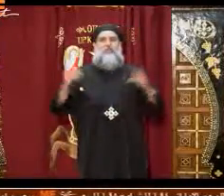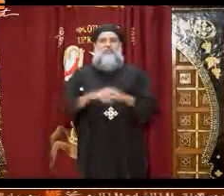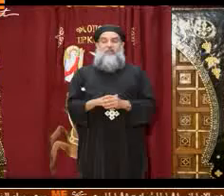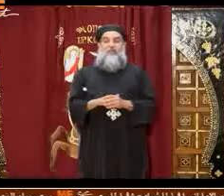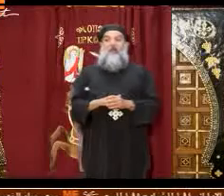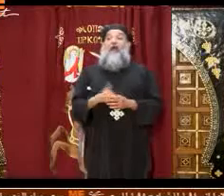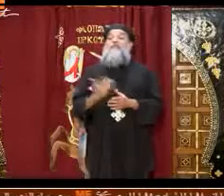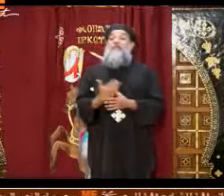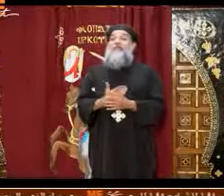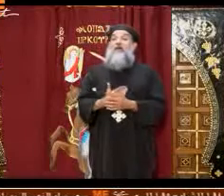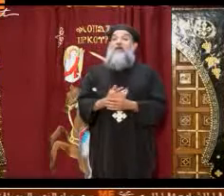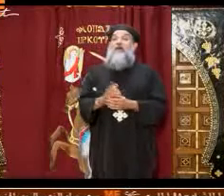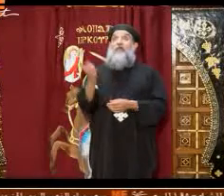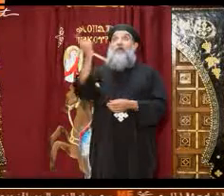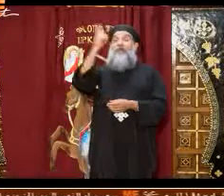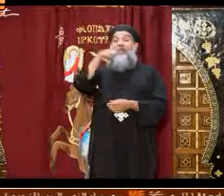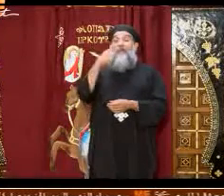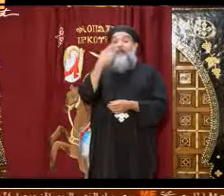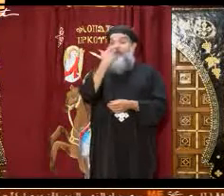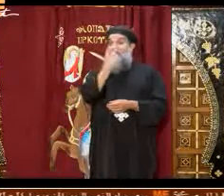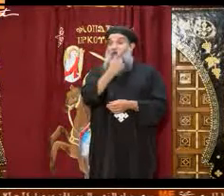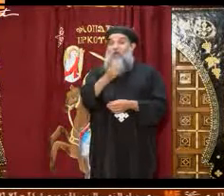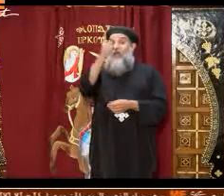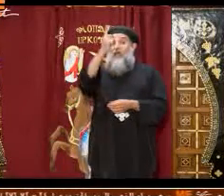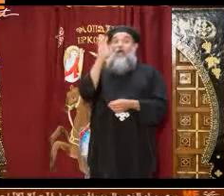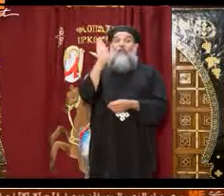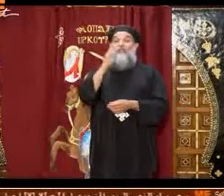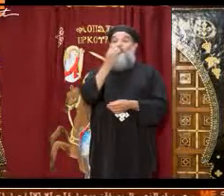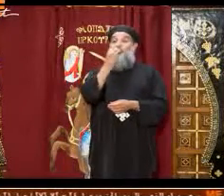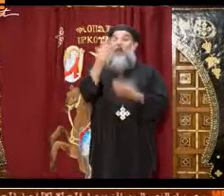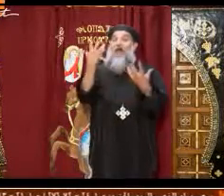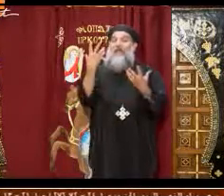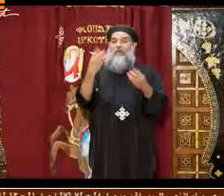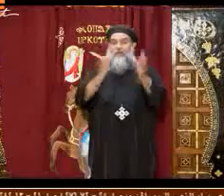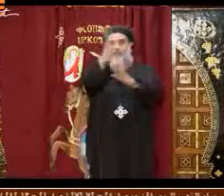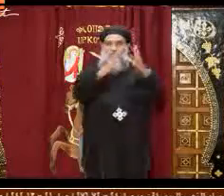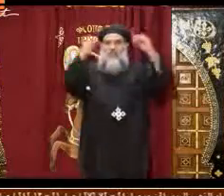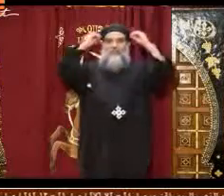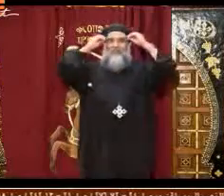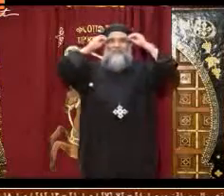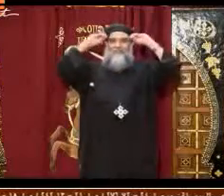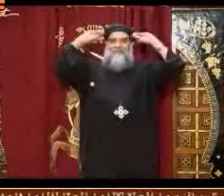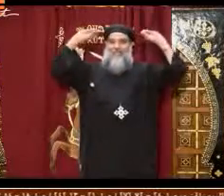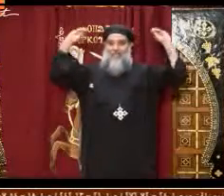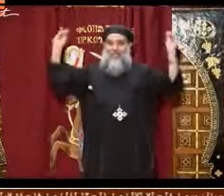جدا. علشان كده المره الجايه ان شاء الله هنشوف حاجه حلوه بالاشارات ازاي